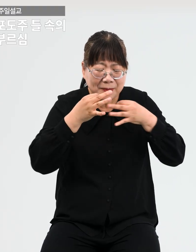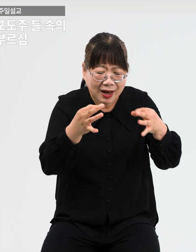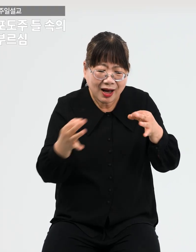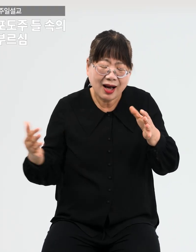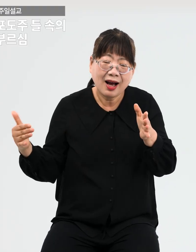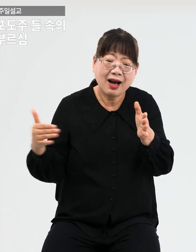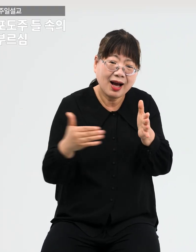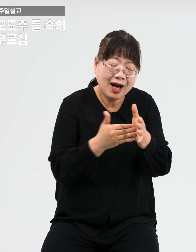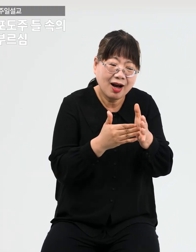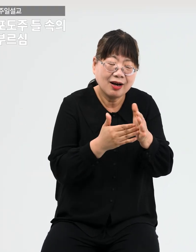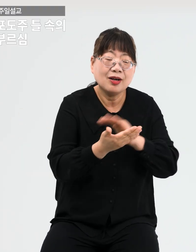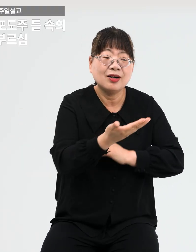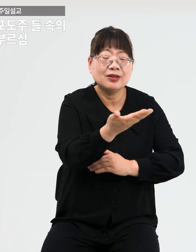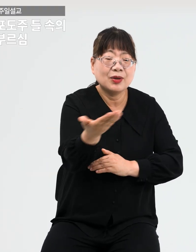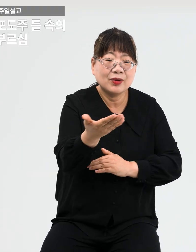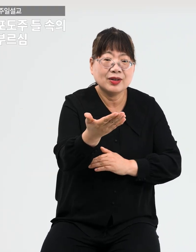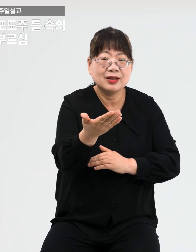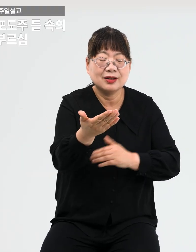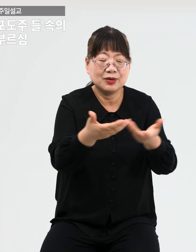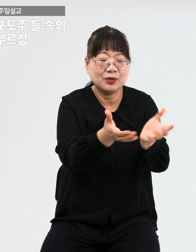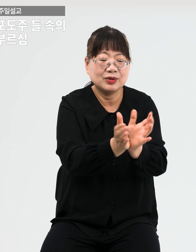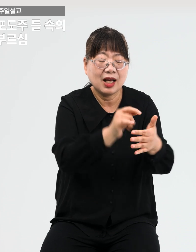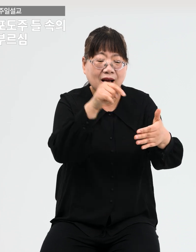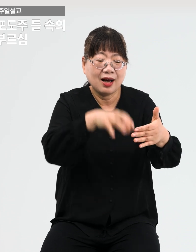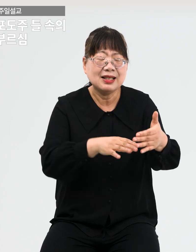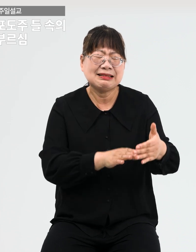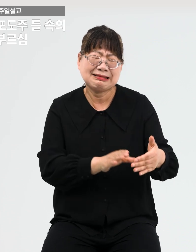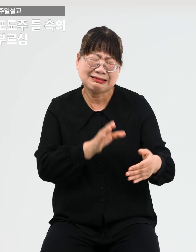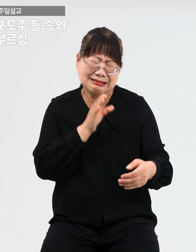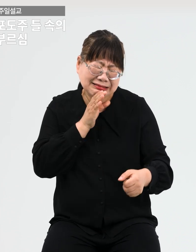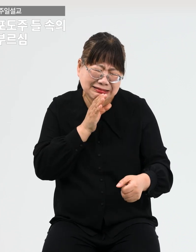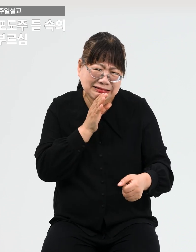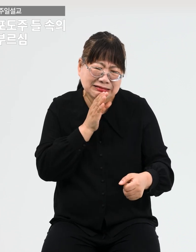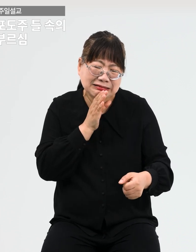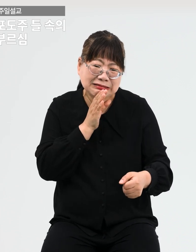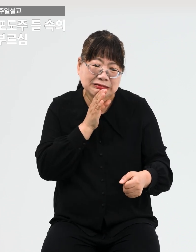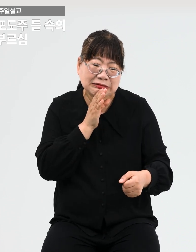나오도록까지 너희들의 공동체에 진짜